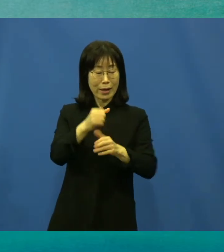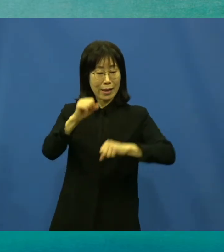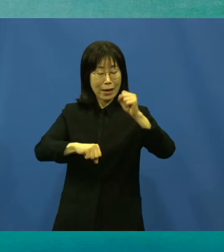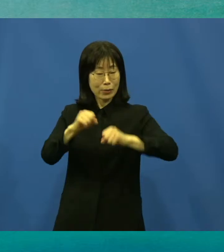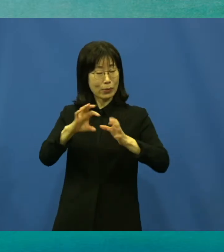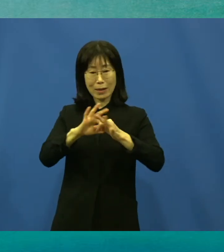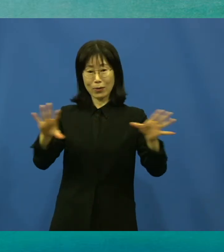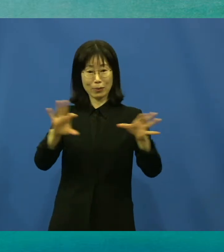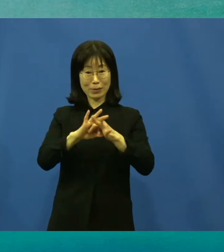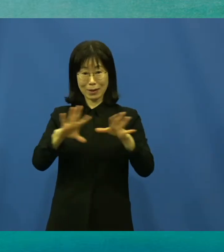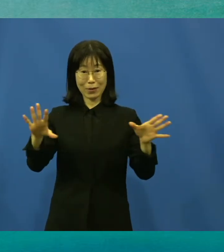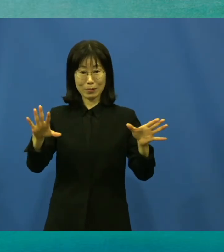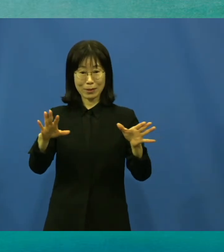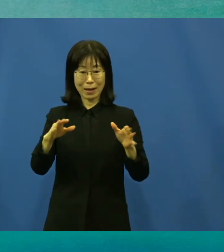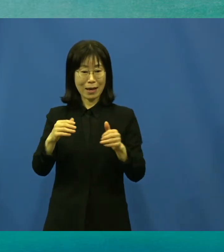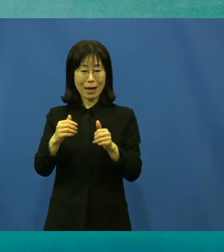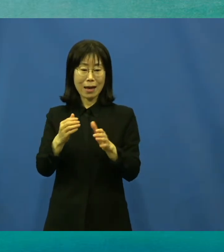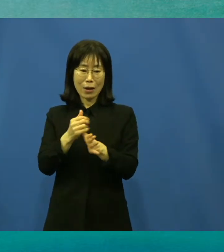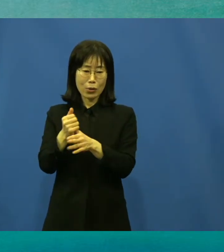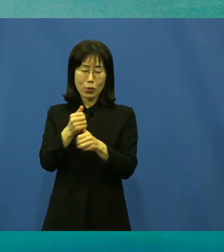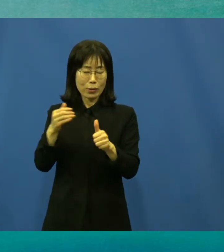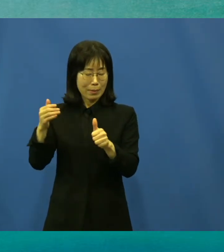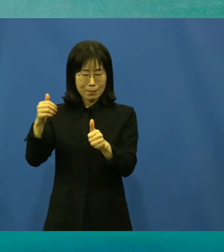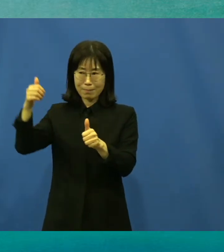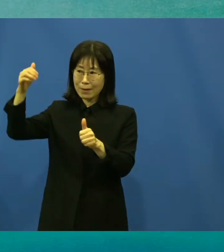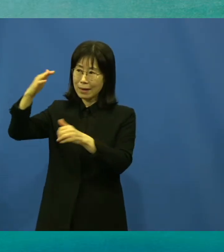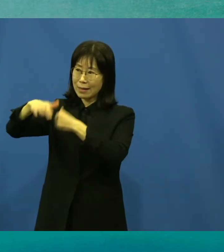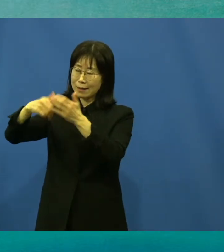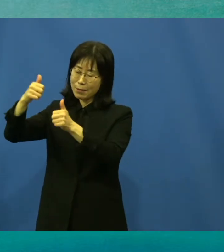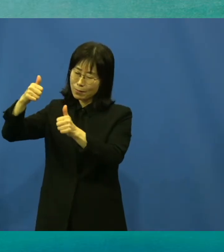하나님의 입에서는 요나 요나 요나만 외치는 것 같습니다.